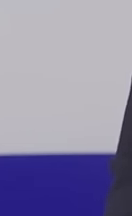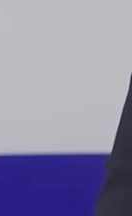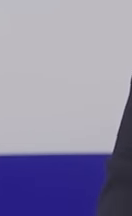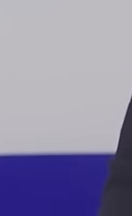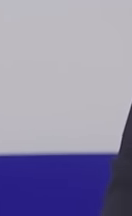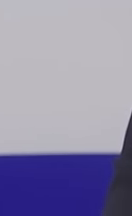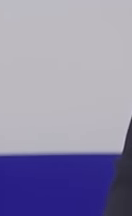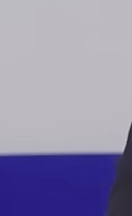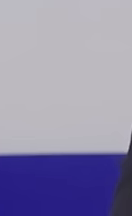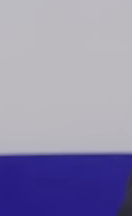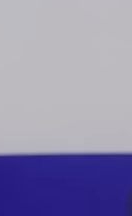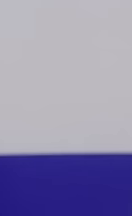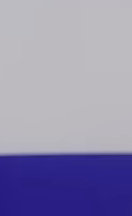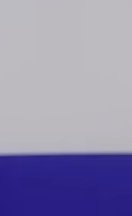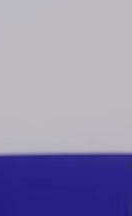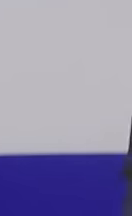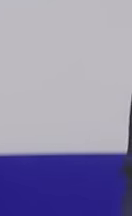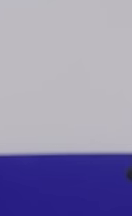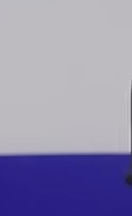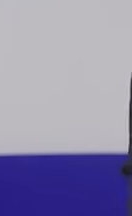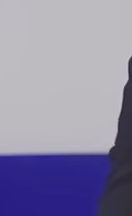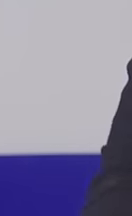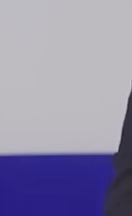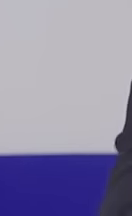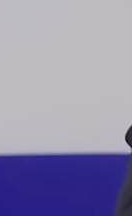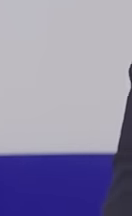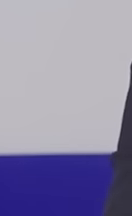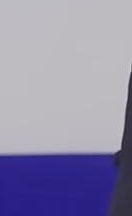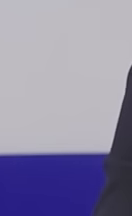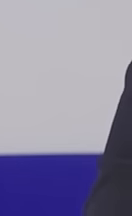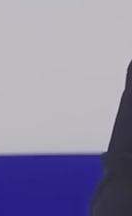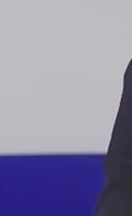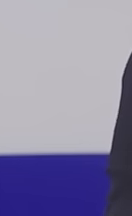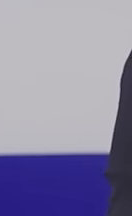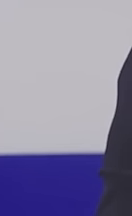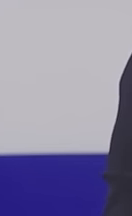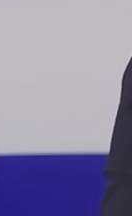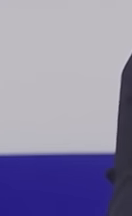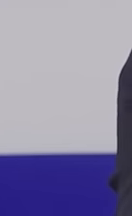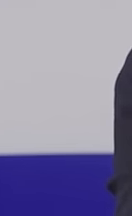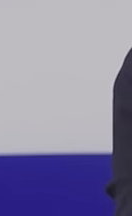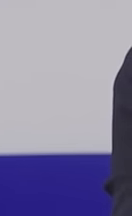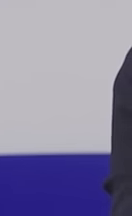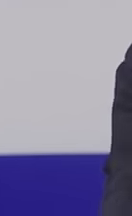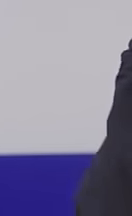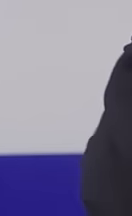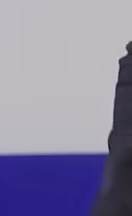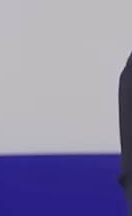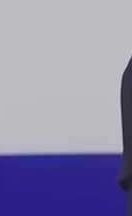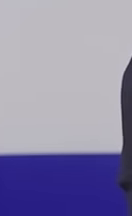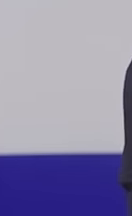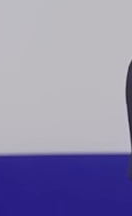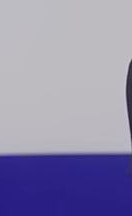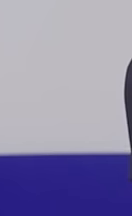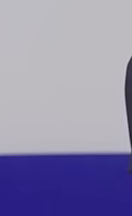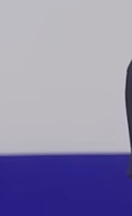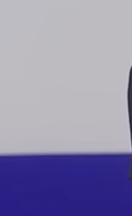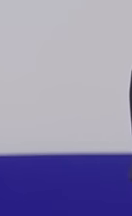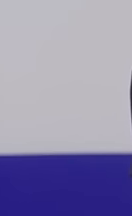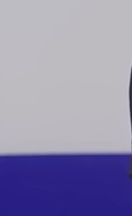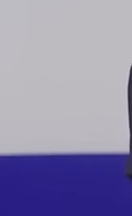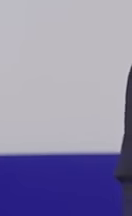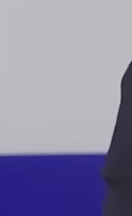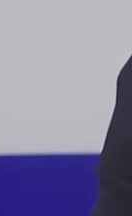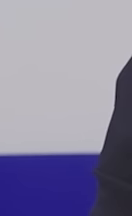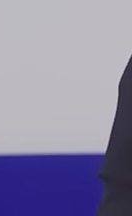추진을 하려면 당내 반발들을 좀 조절해야 하는 역할을 해야 될 것으로 보입니다. 그럼 어떻게 구성원들을 설득하실 건지 보관이 있으신지